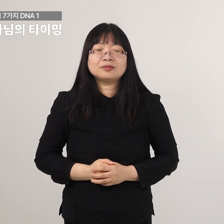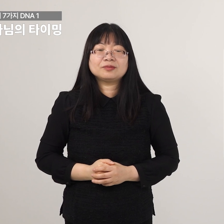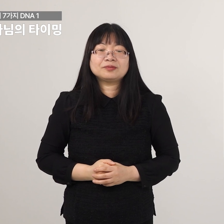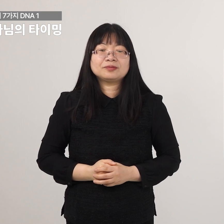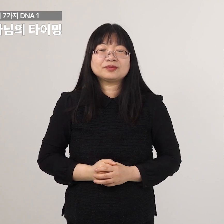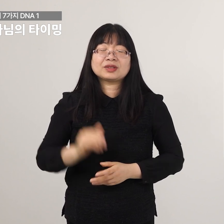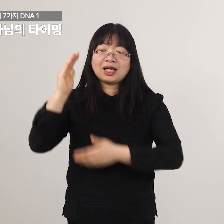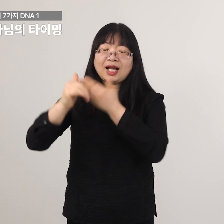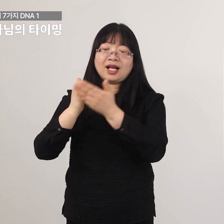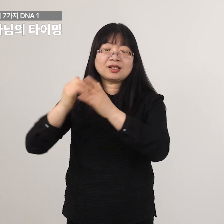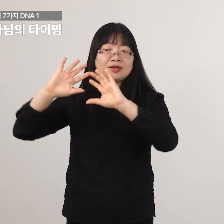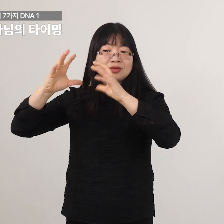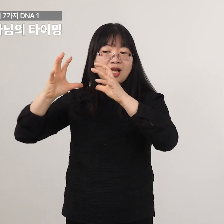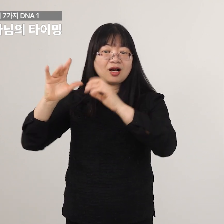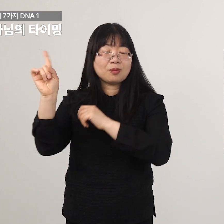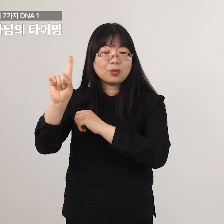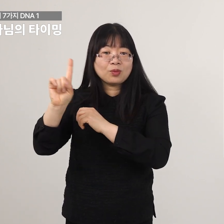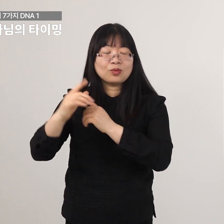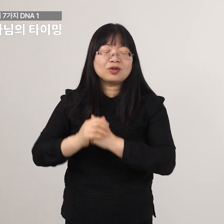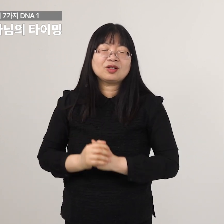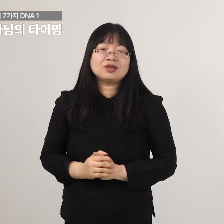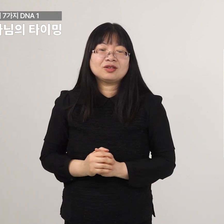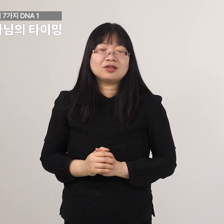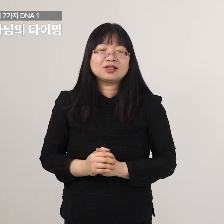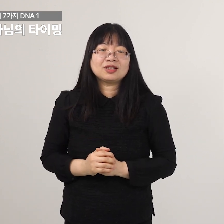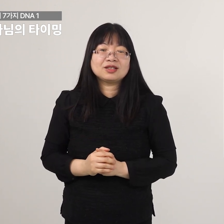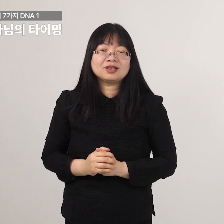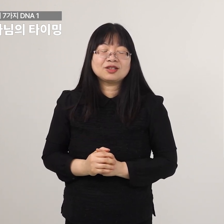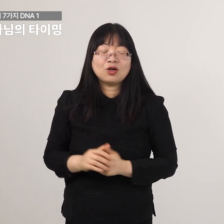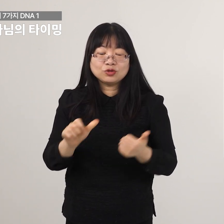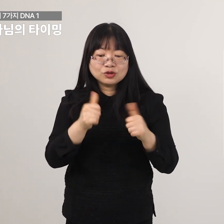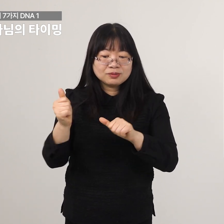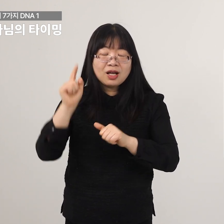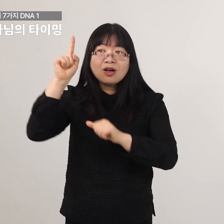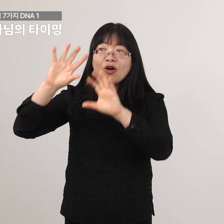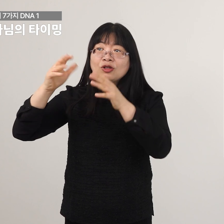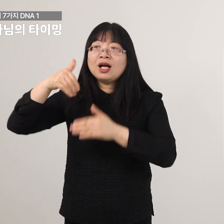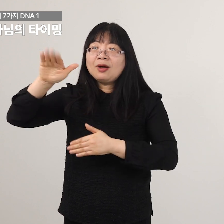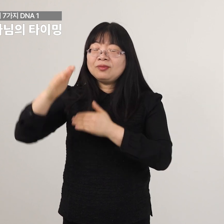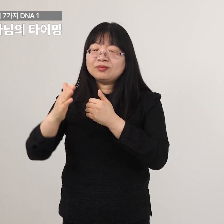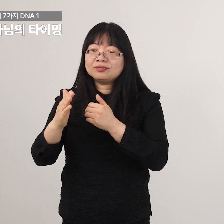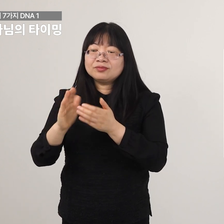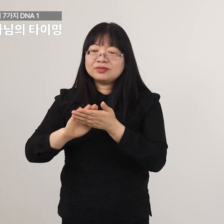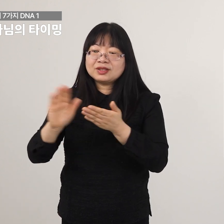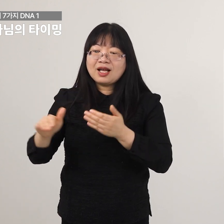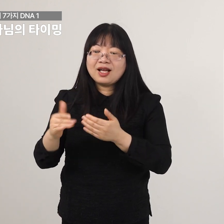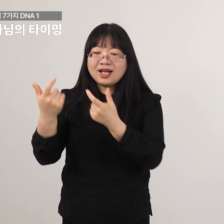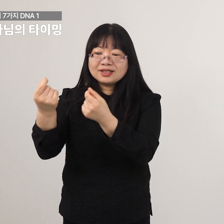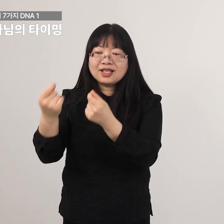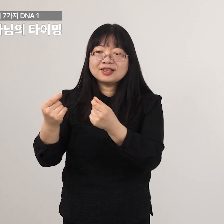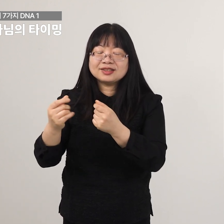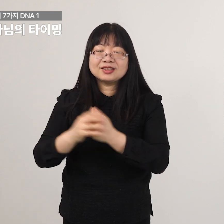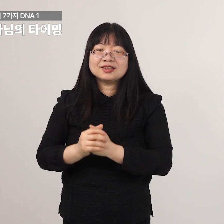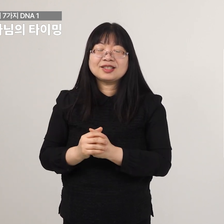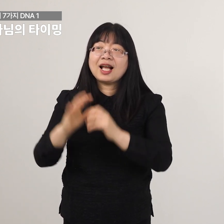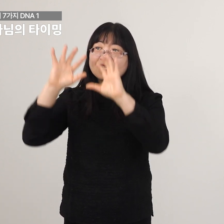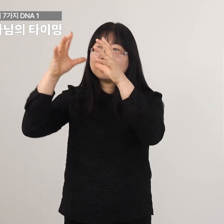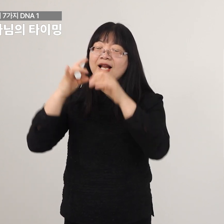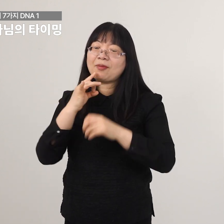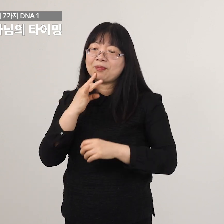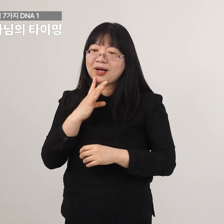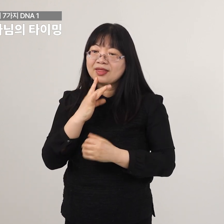이 하나님의 나라는 죽으면 우리가 다 천당 갑니다, 천국 갑니다, 이런